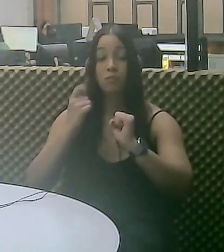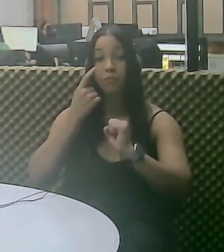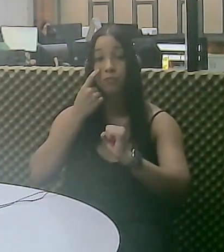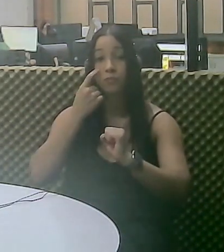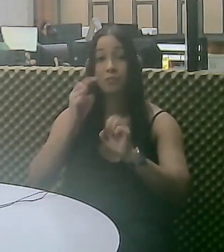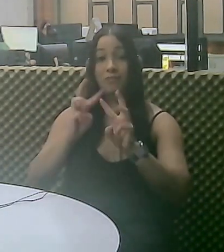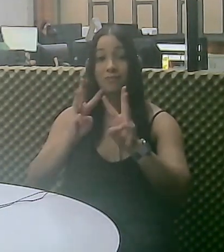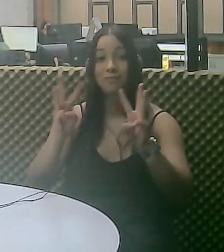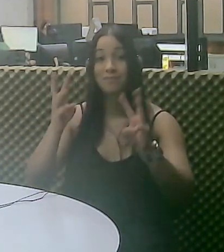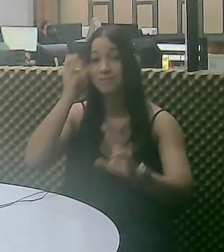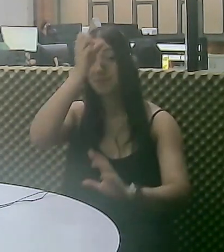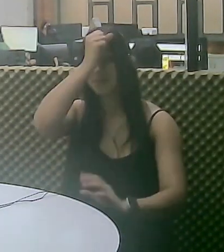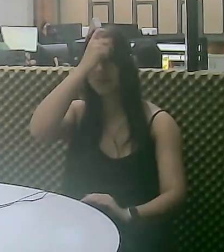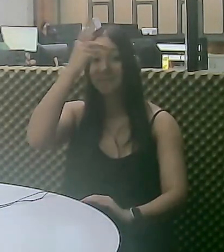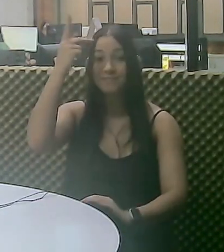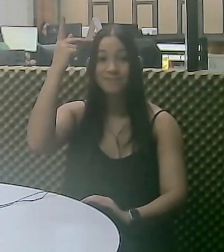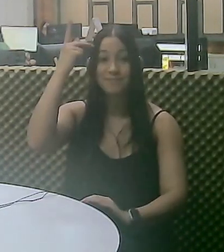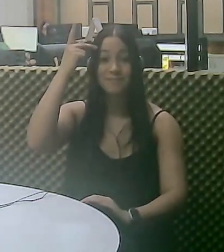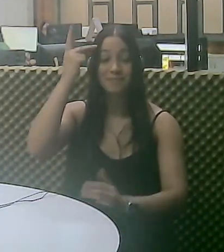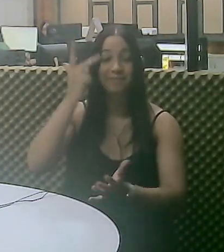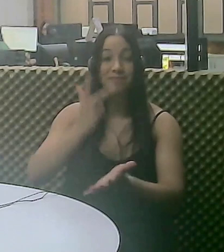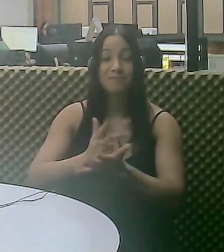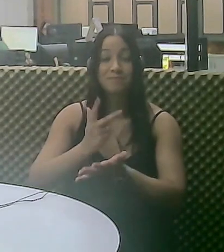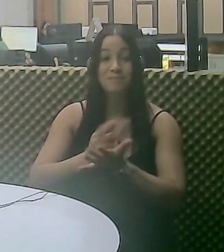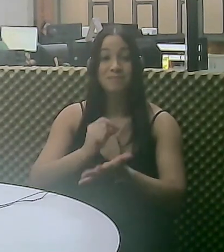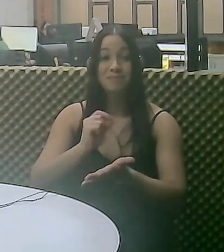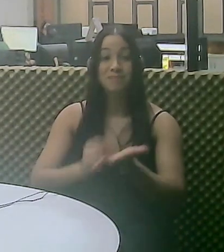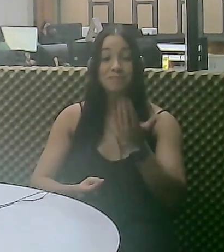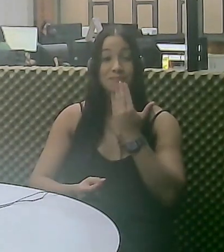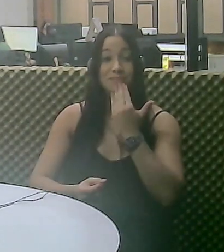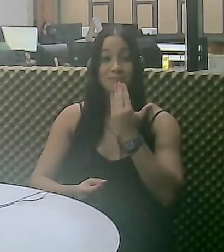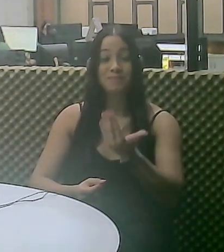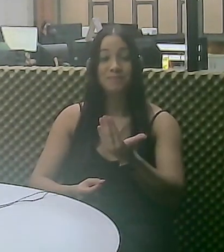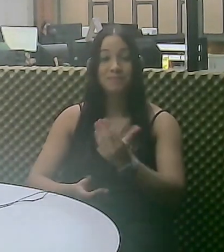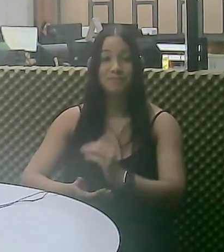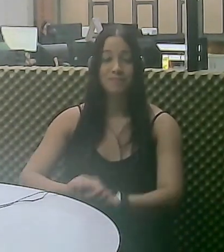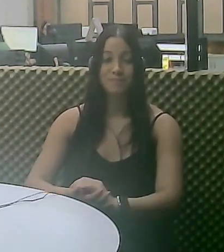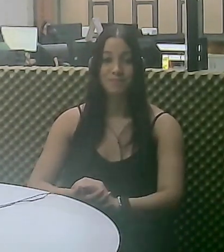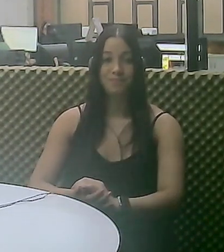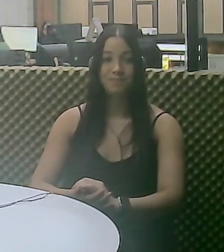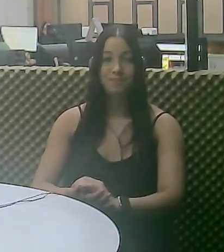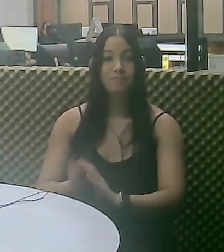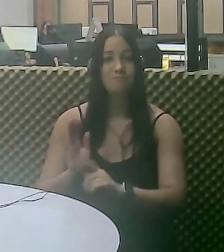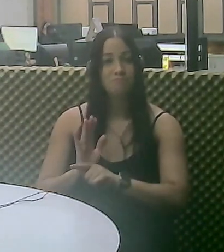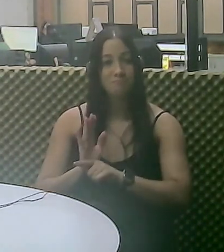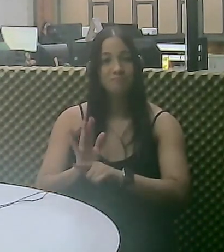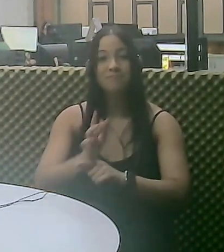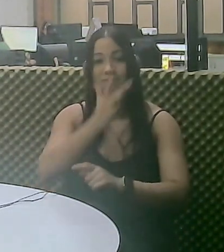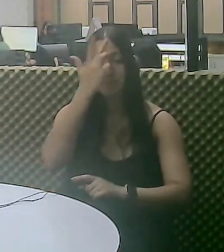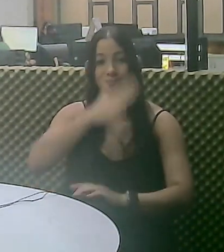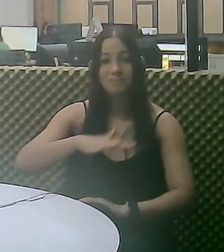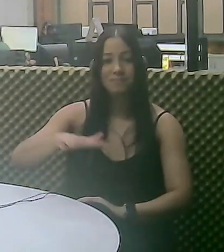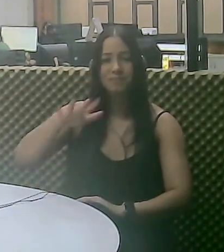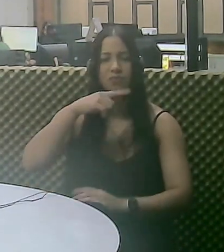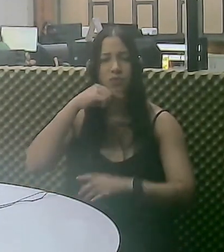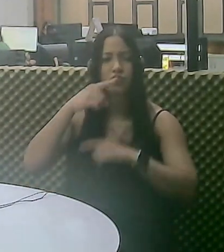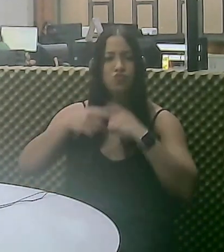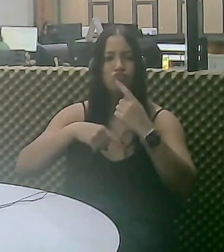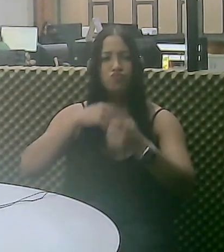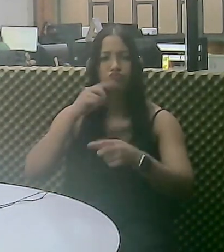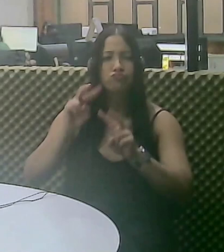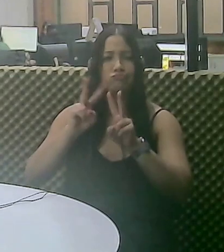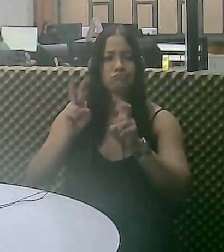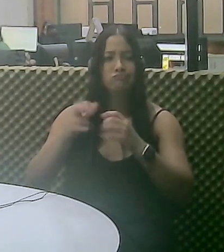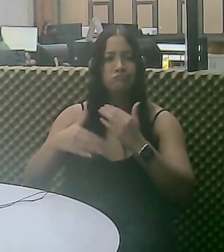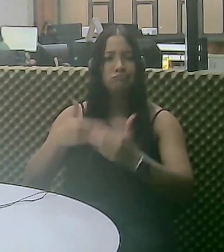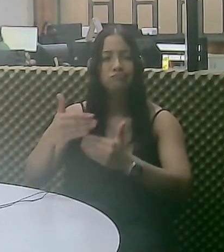feito pelo portal da Prefeitura no mesmo local em que a solicitação foi registrada. Para auxiliar as pessoas que tenham dúvidas em relação